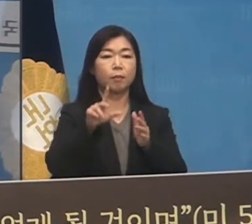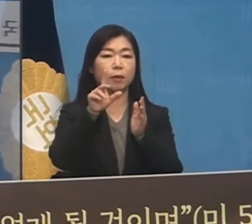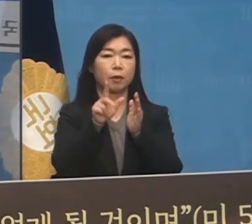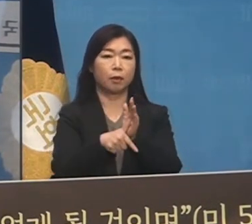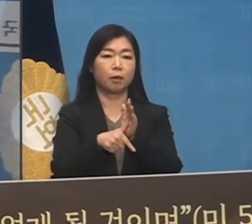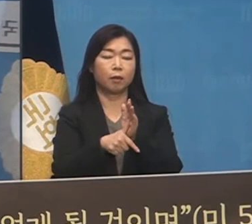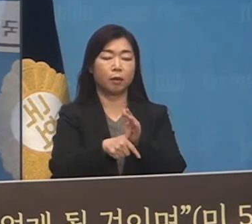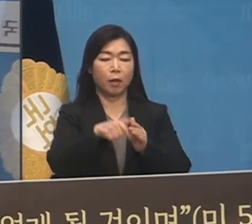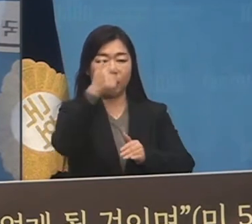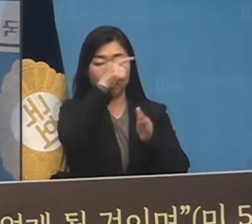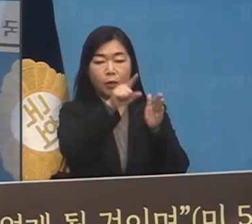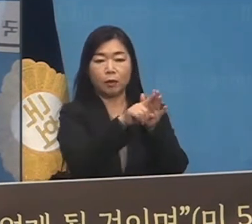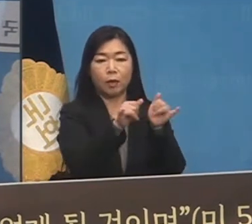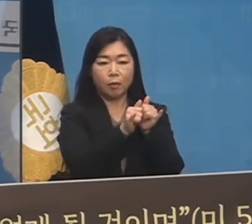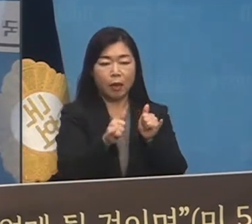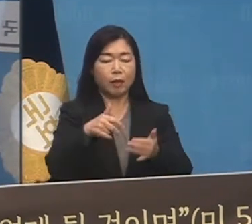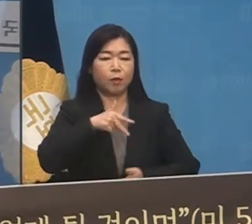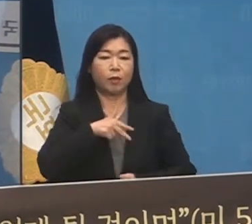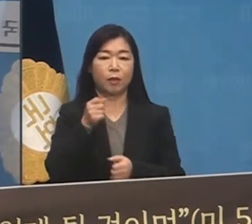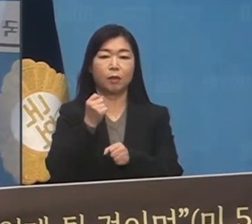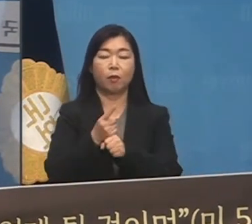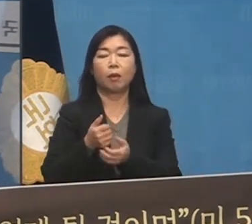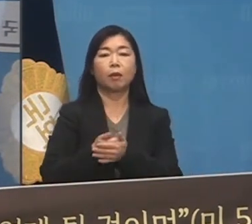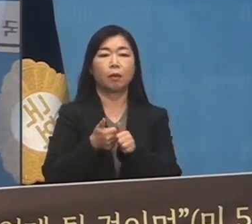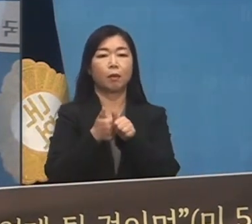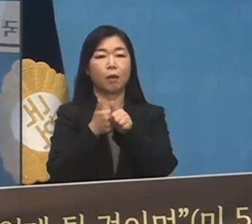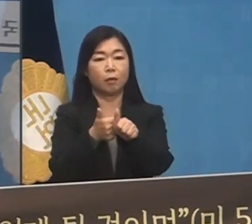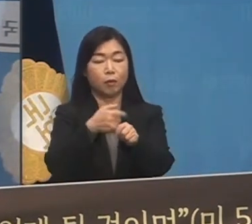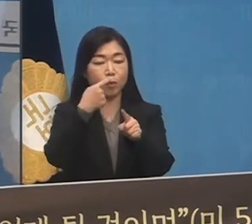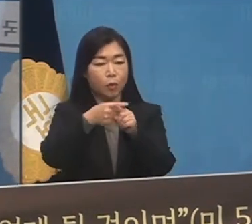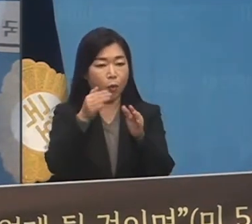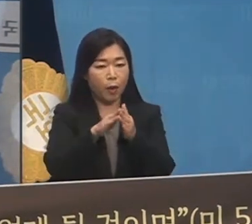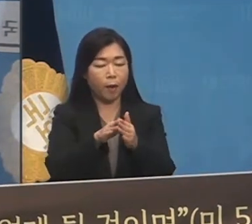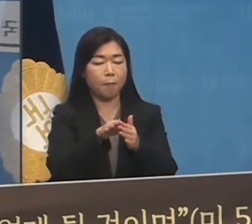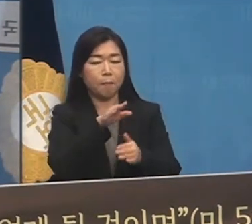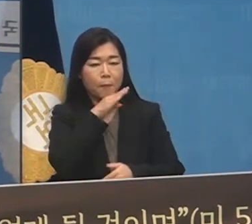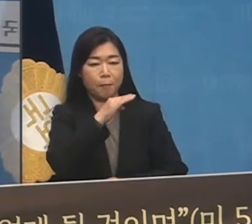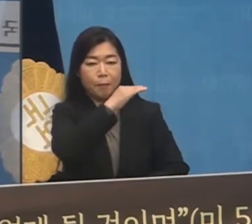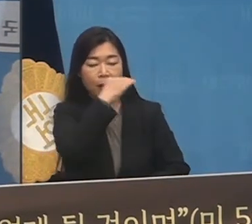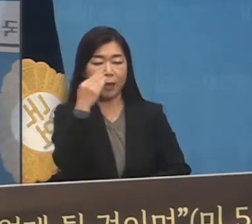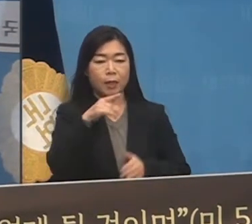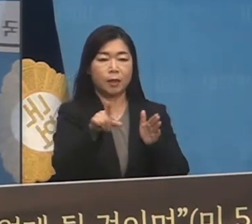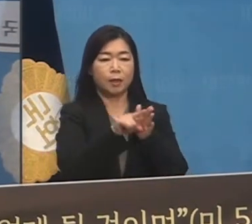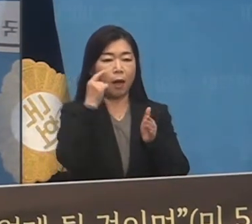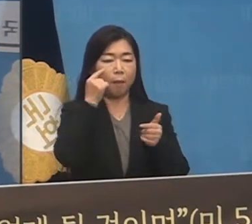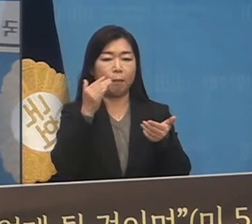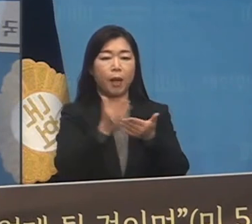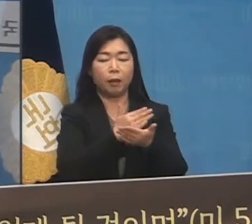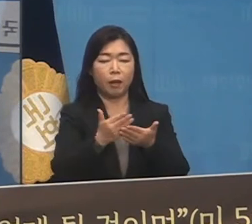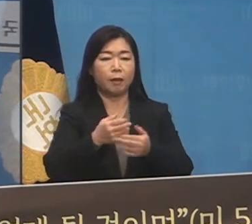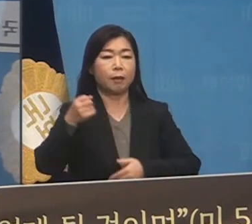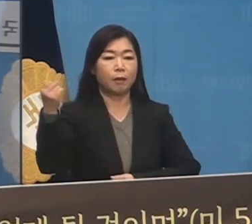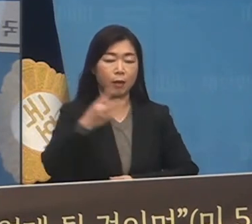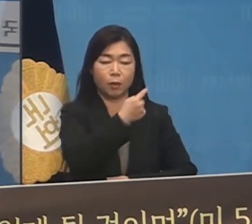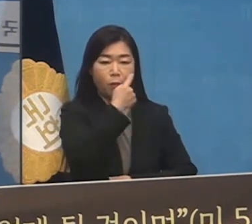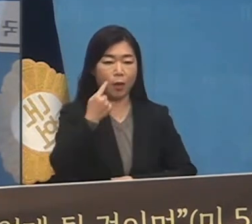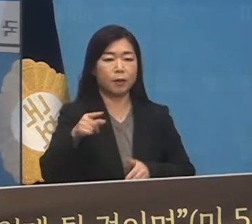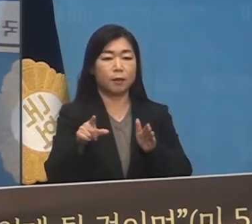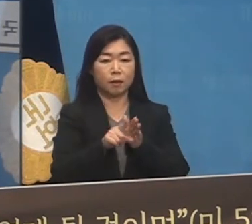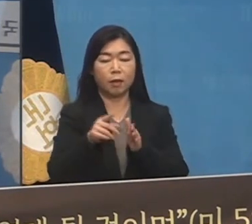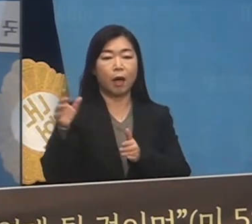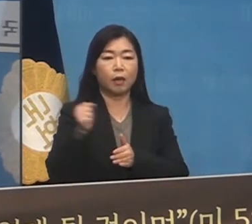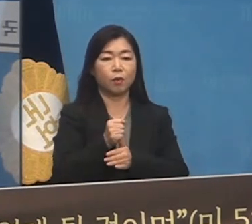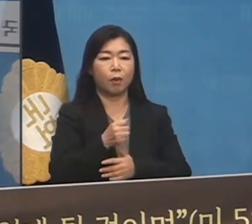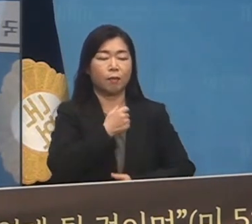시기에 기독교 정체성에 따른 교회의 반신앙적 판단을 재차